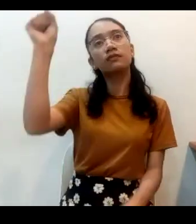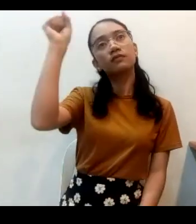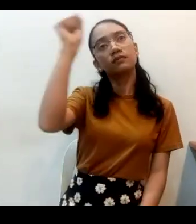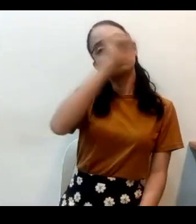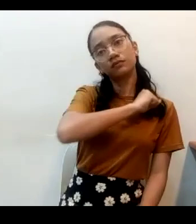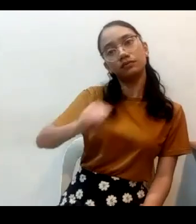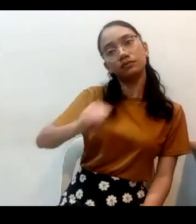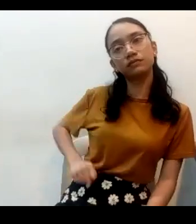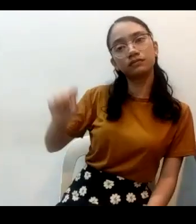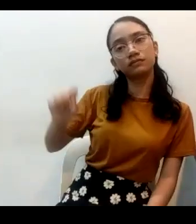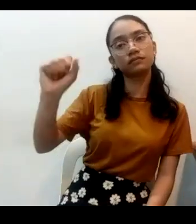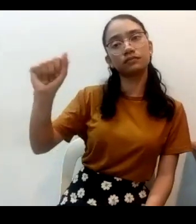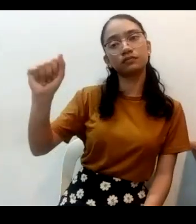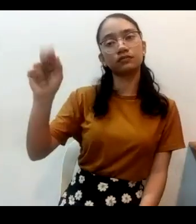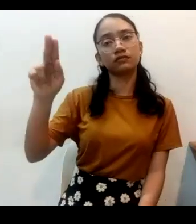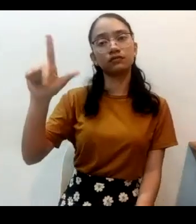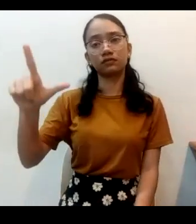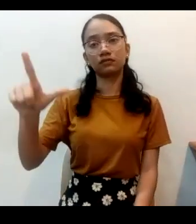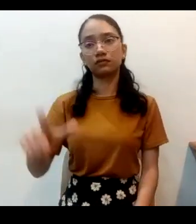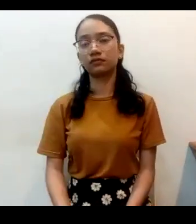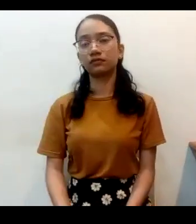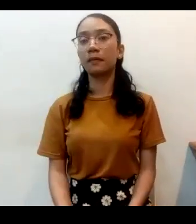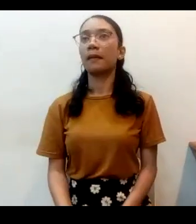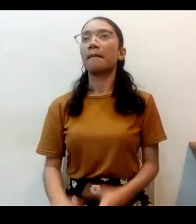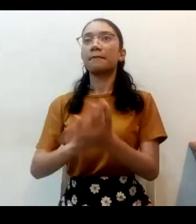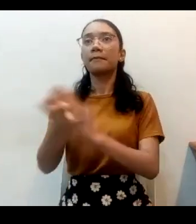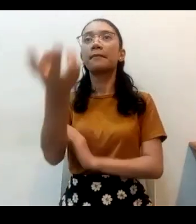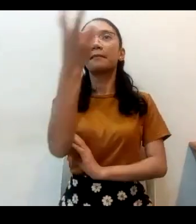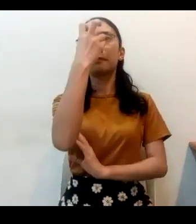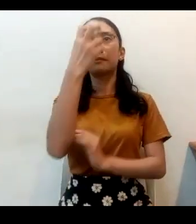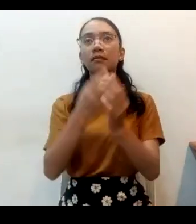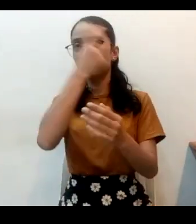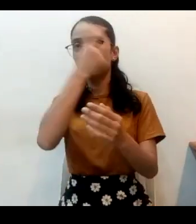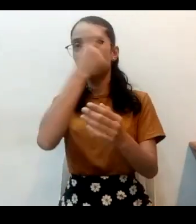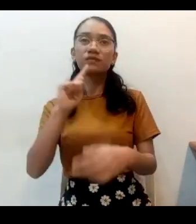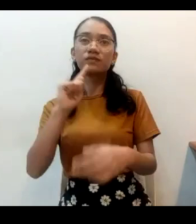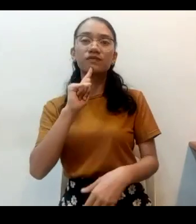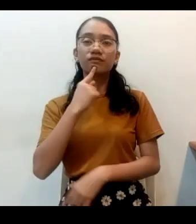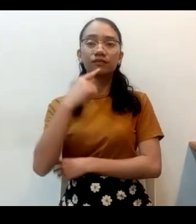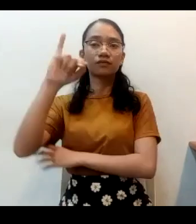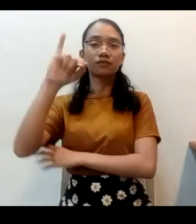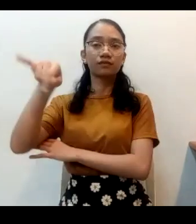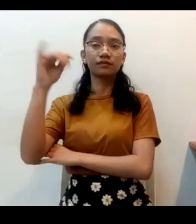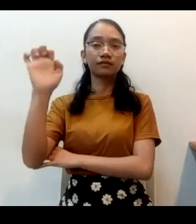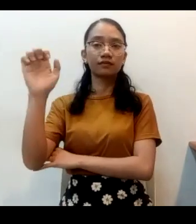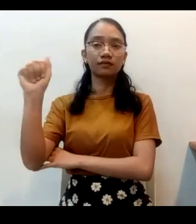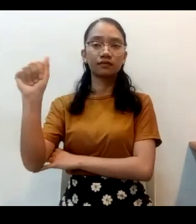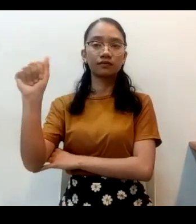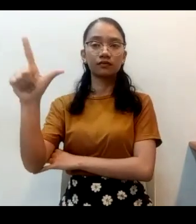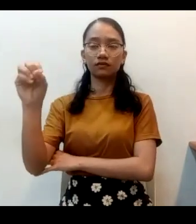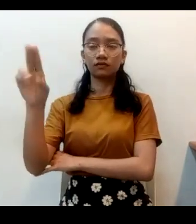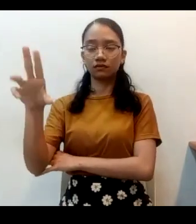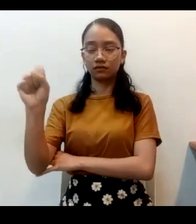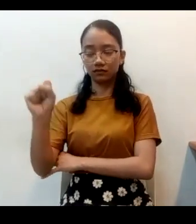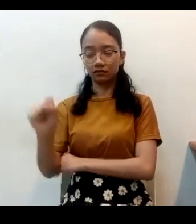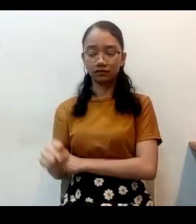blinded by the jealous. Si Saul naman po ay nabulag sa pagkaingin. That's why he couldn't see the God's plan to him. Kaya hindi niya na po